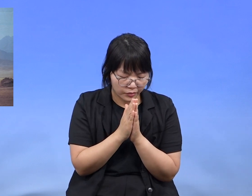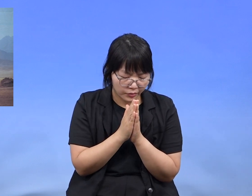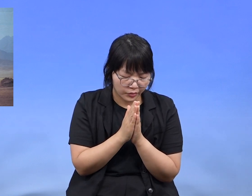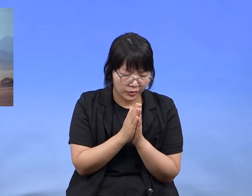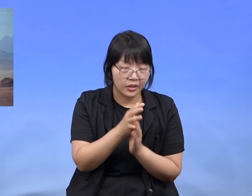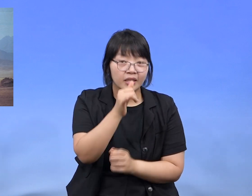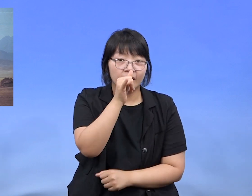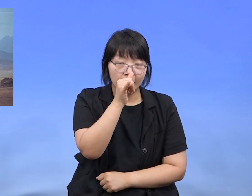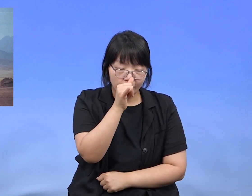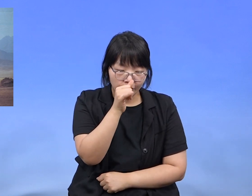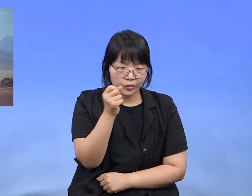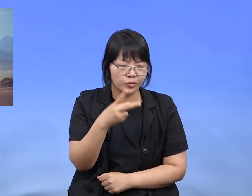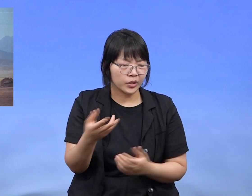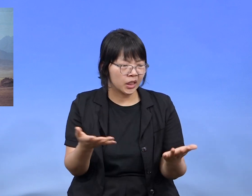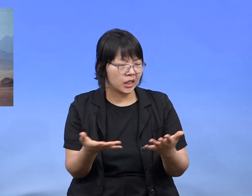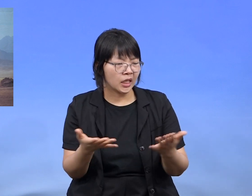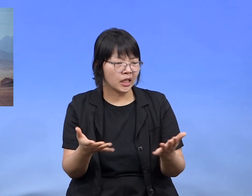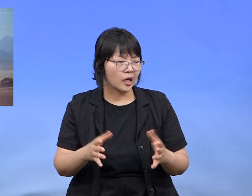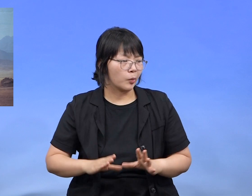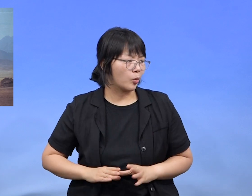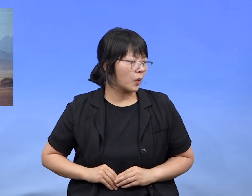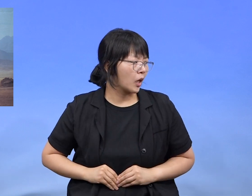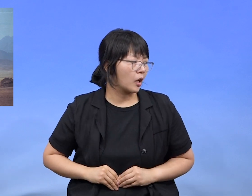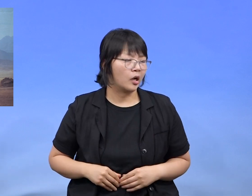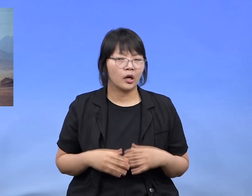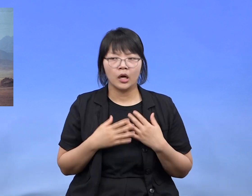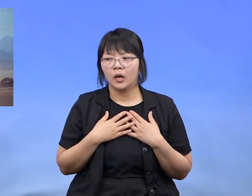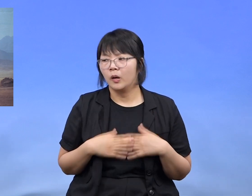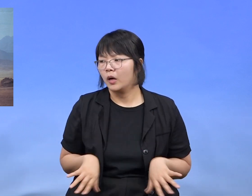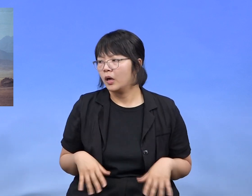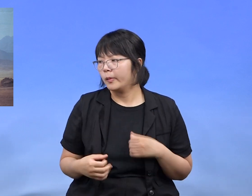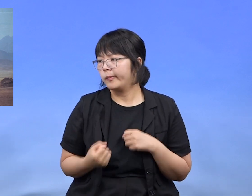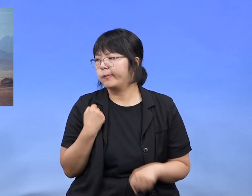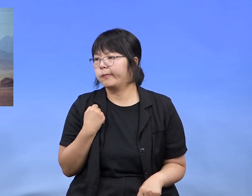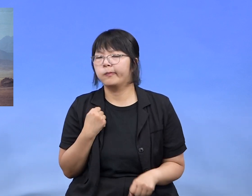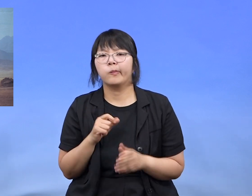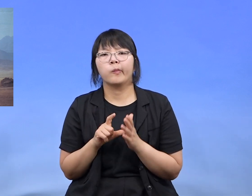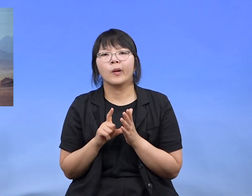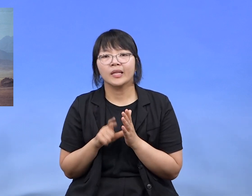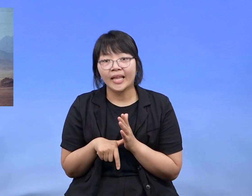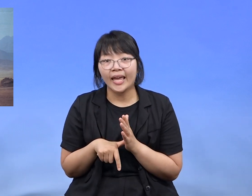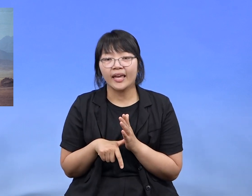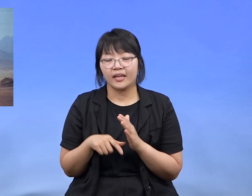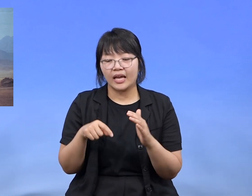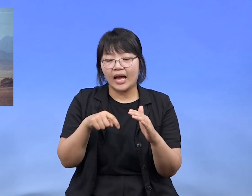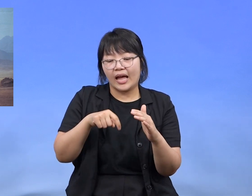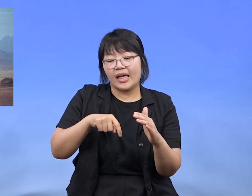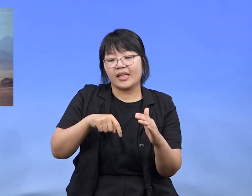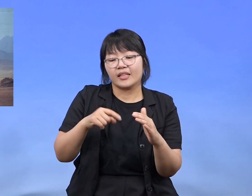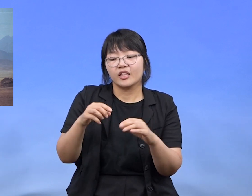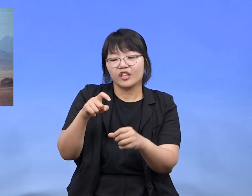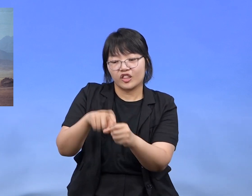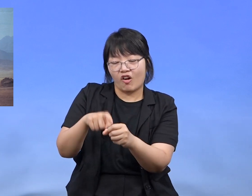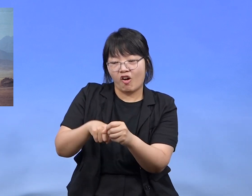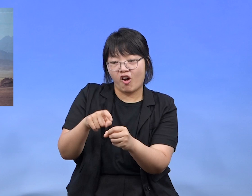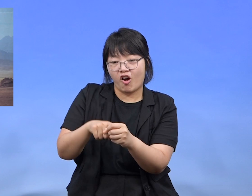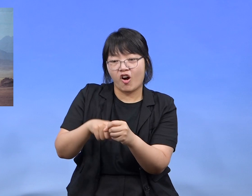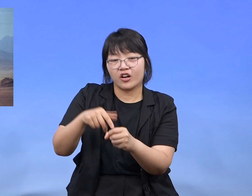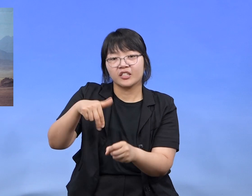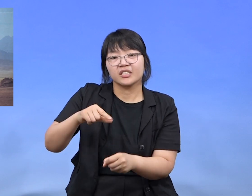그들이 피곤하고 허기를 느낄 때 그들은 거기에 예비된 진설병의 떡을